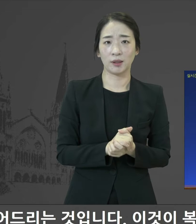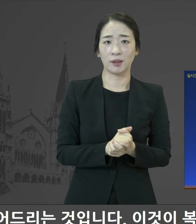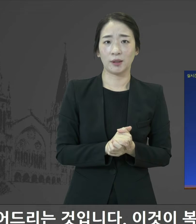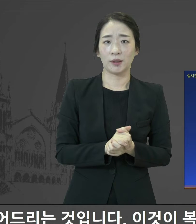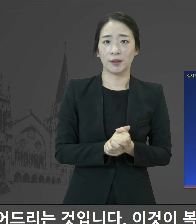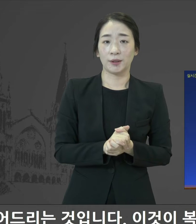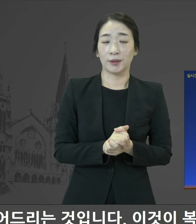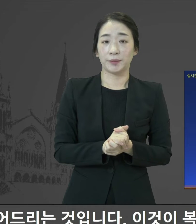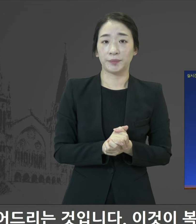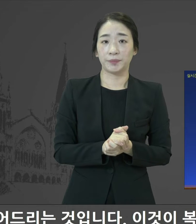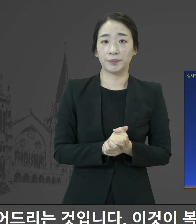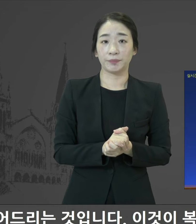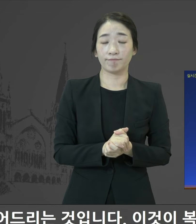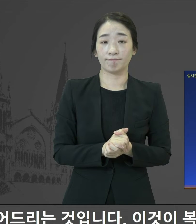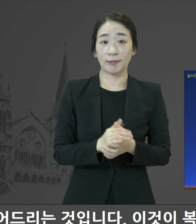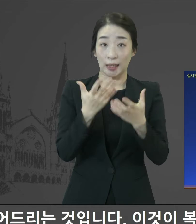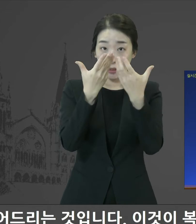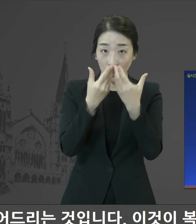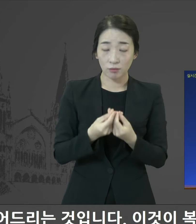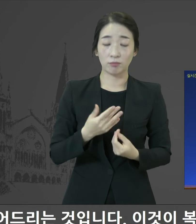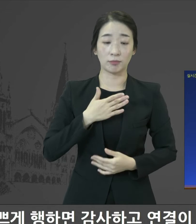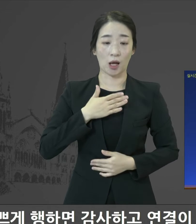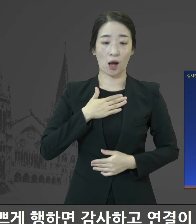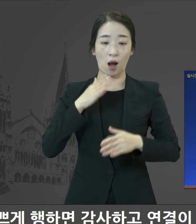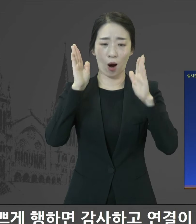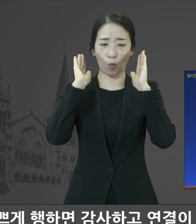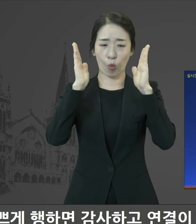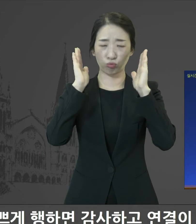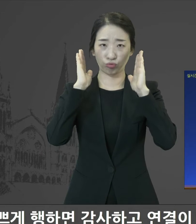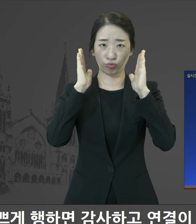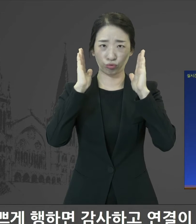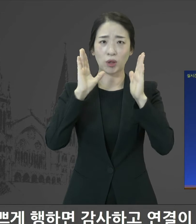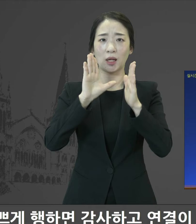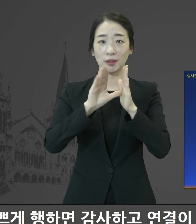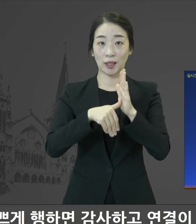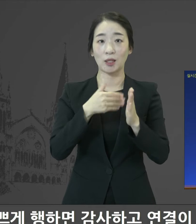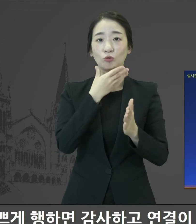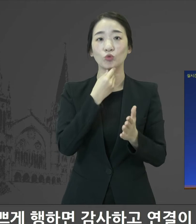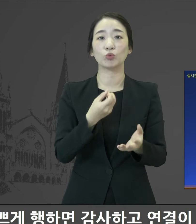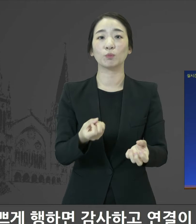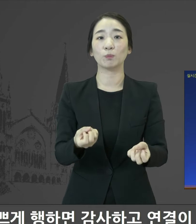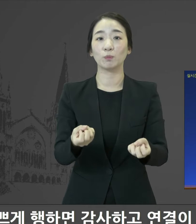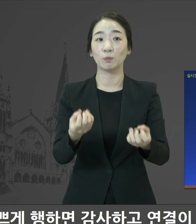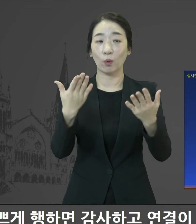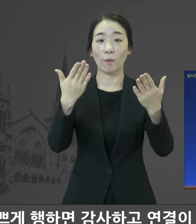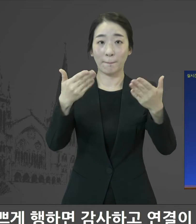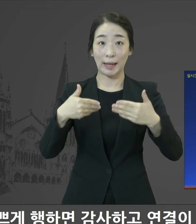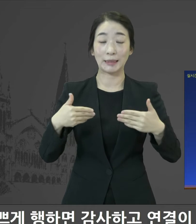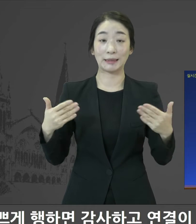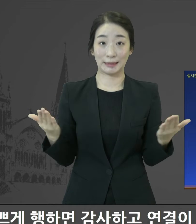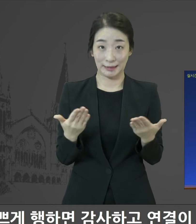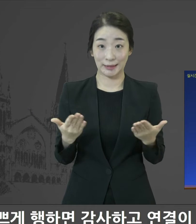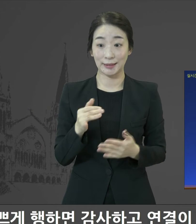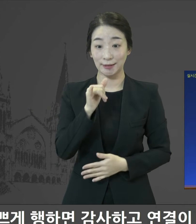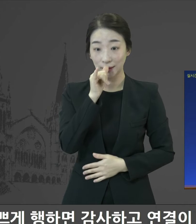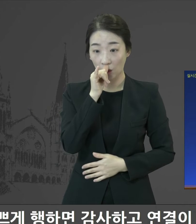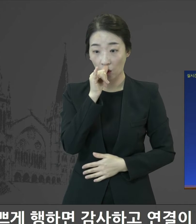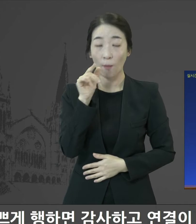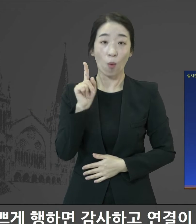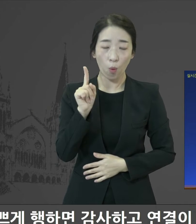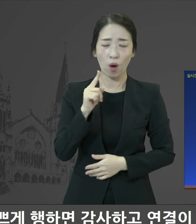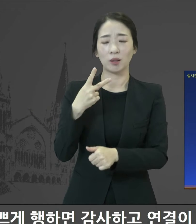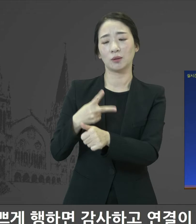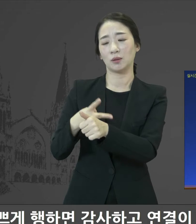제가 공부를 하는 동안에 축복을 받은 대표적인 이 모습은 좋은 선생님들을 만날 수